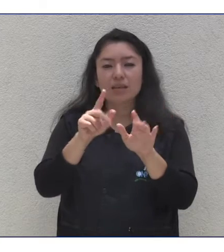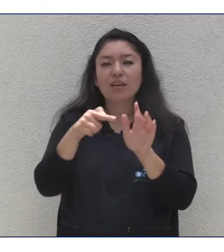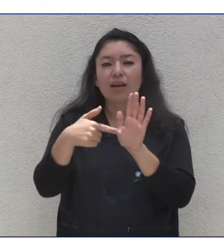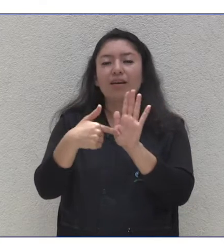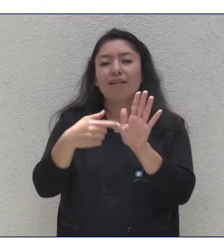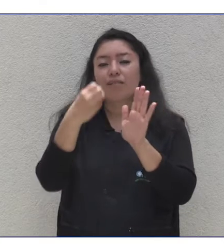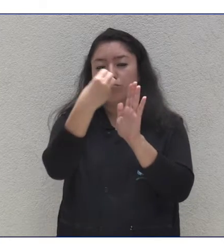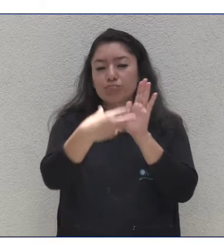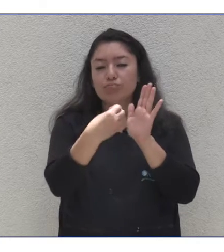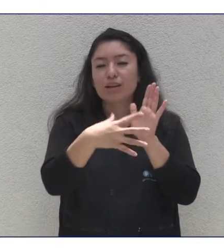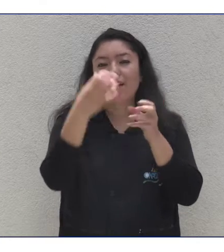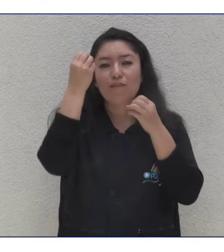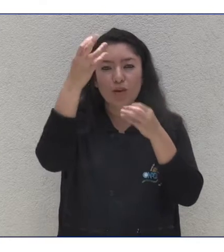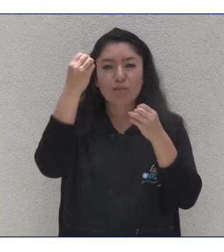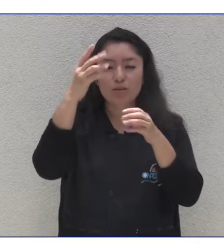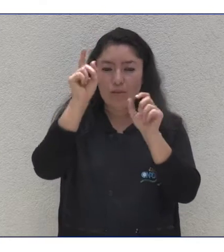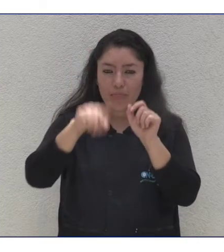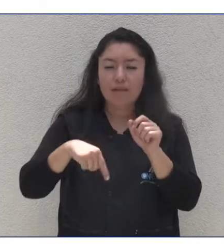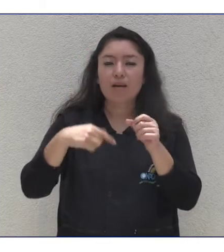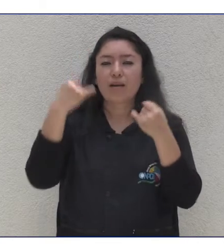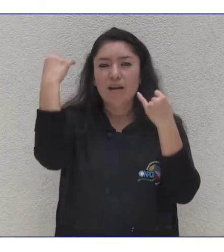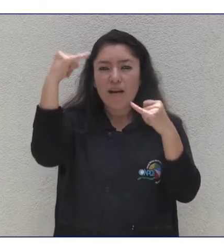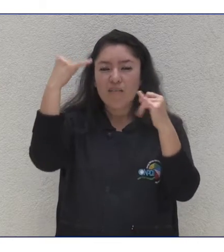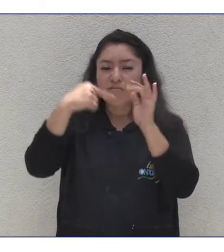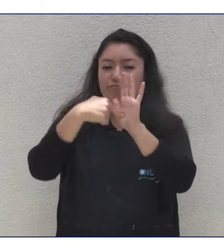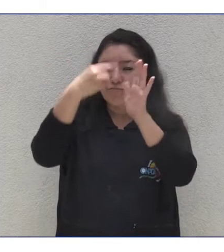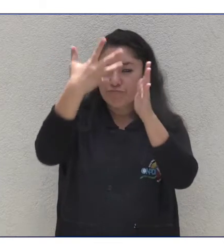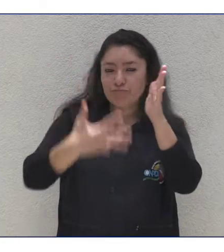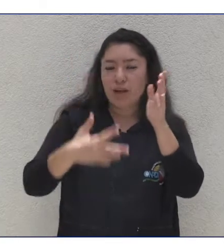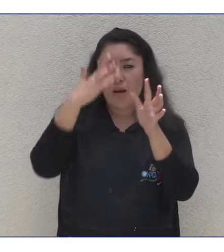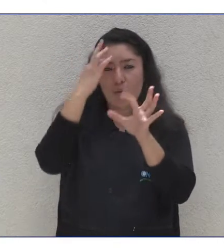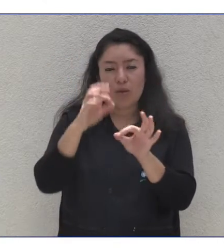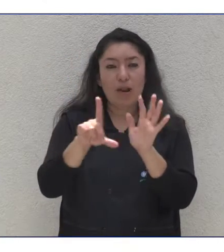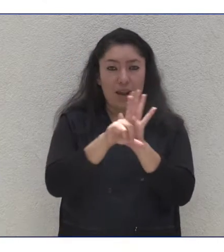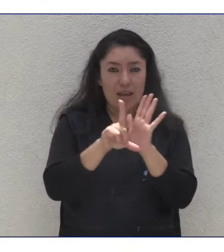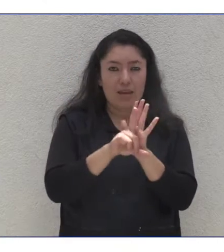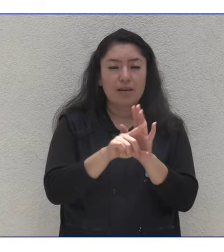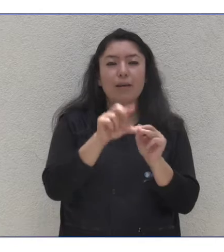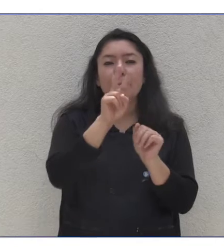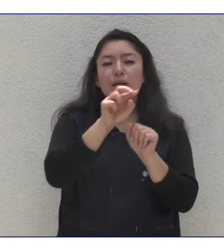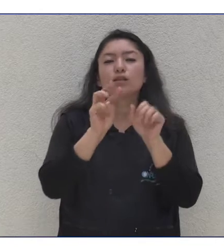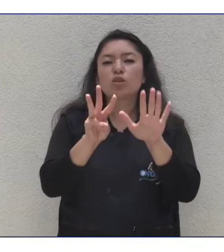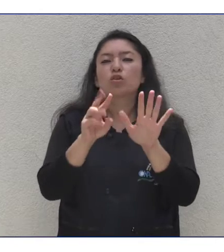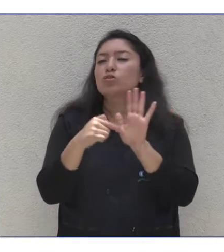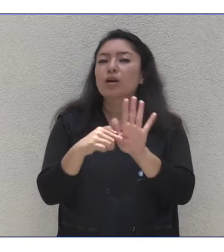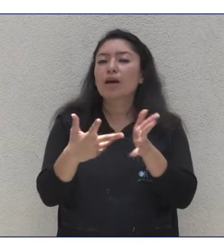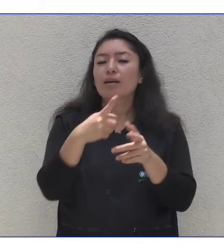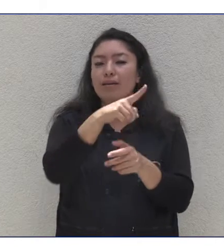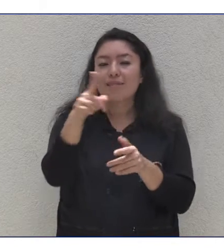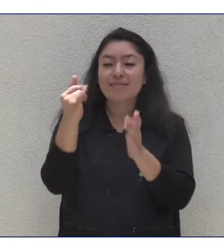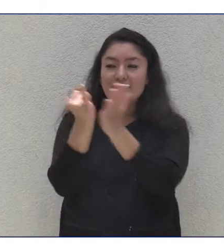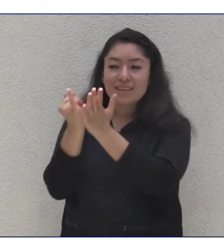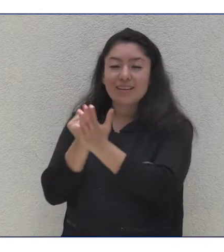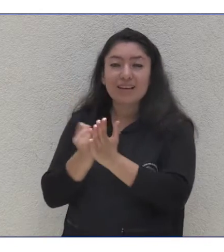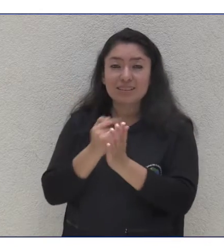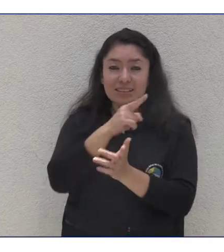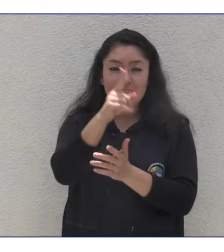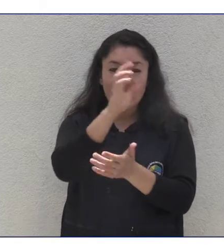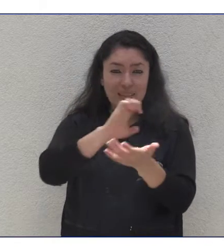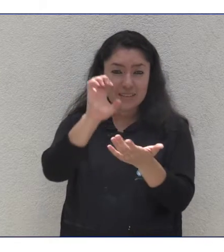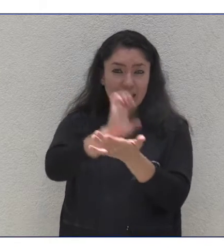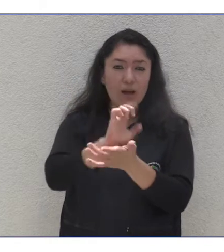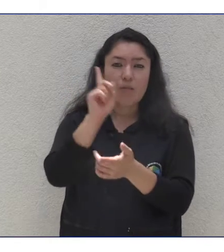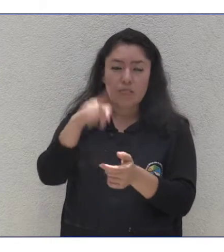27. Índice de la información debidamente clasificada de acuerdo a esta ley. 28. Las entidades e instituciones del